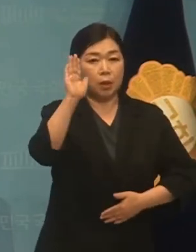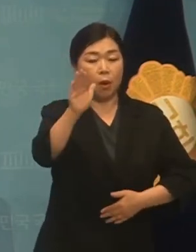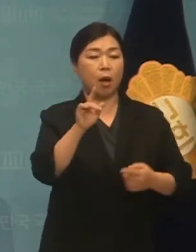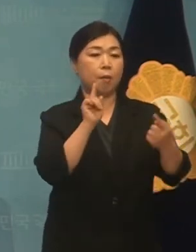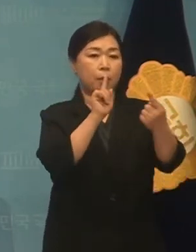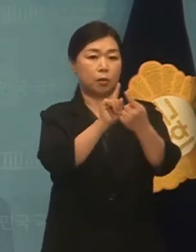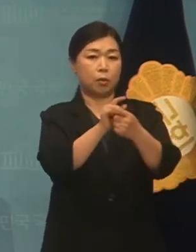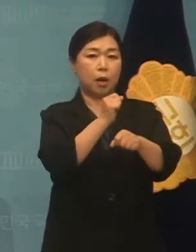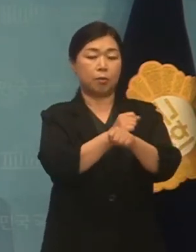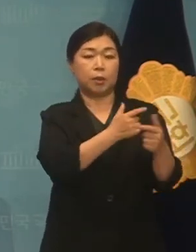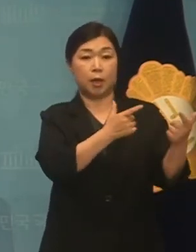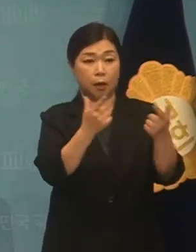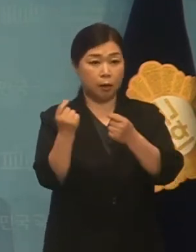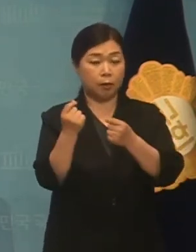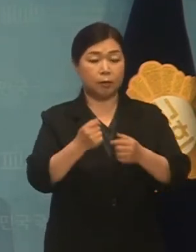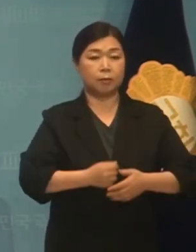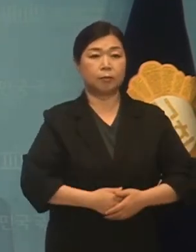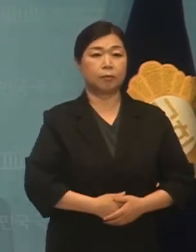사람과 마주 합시다.